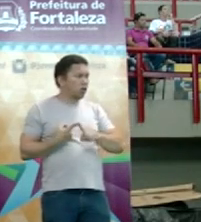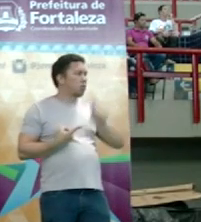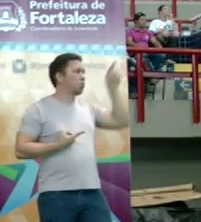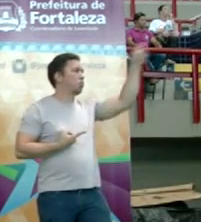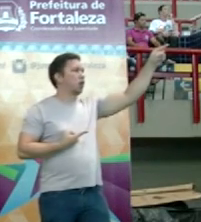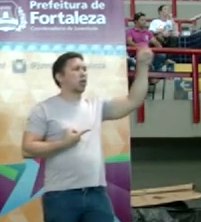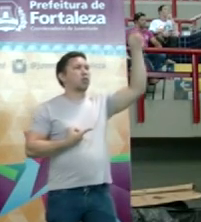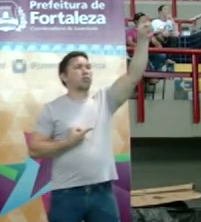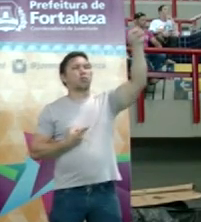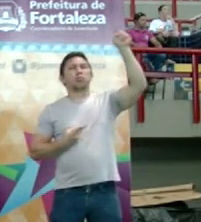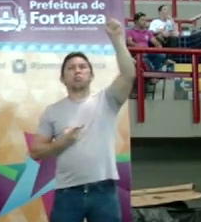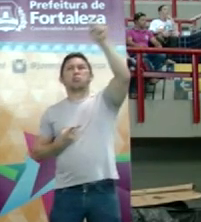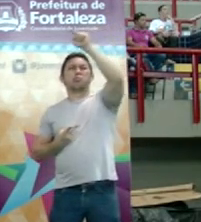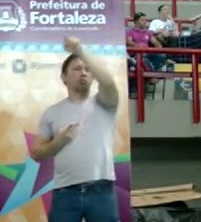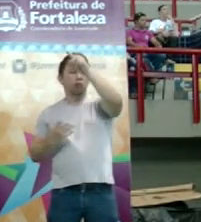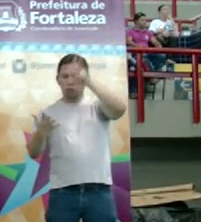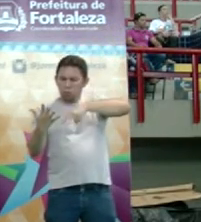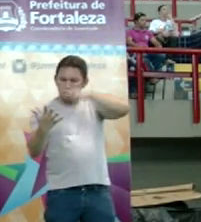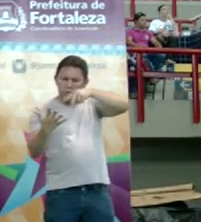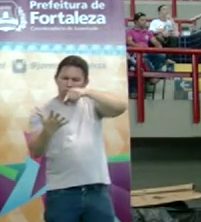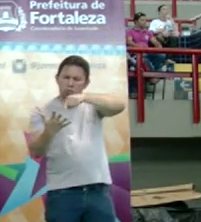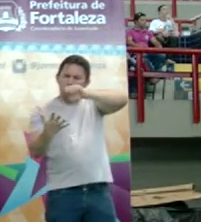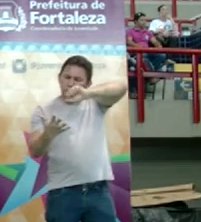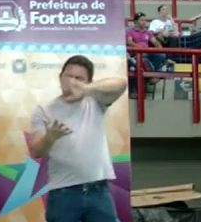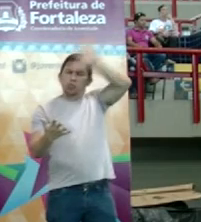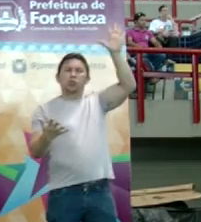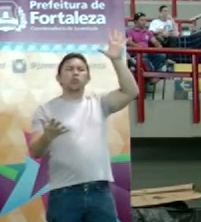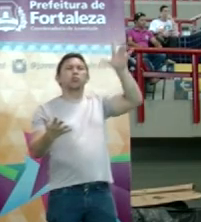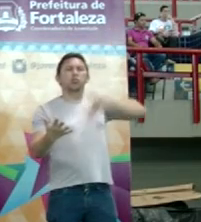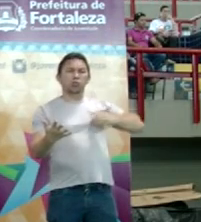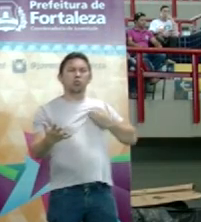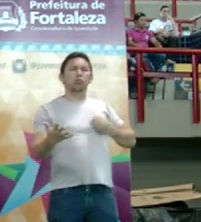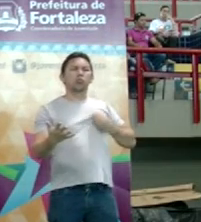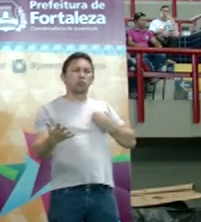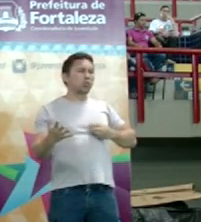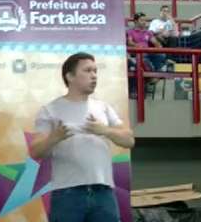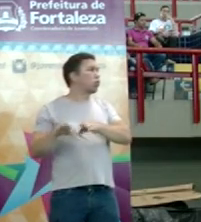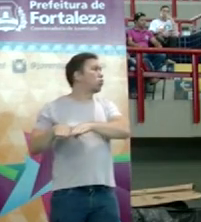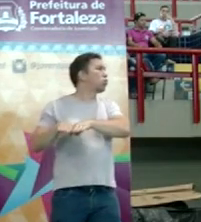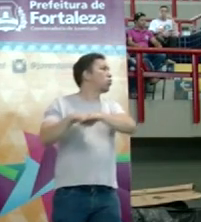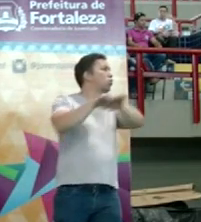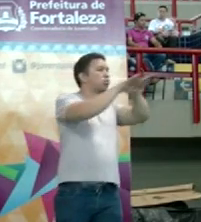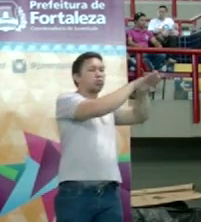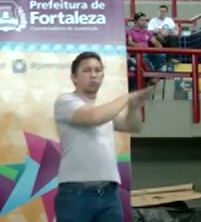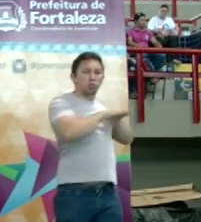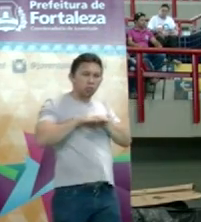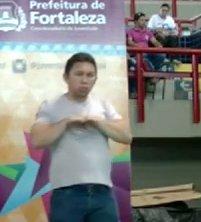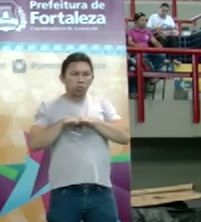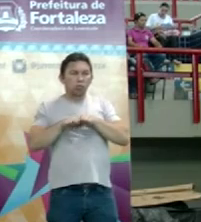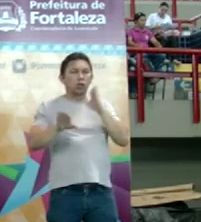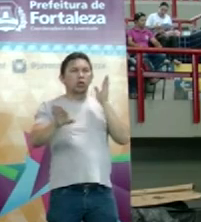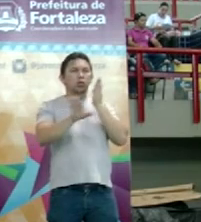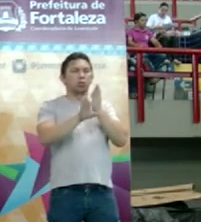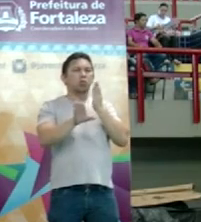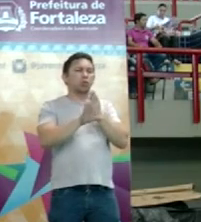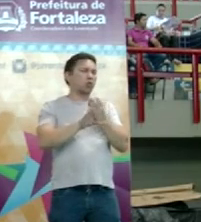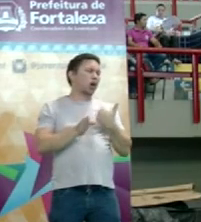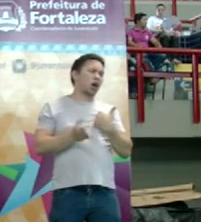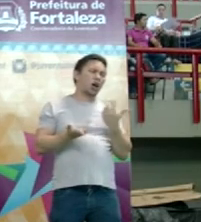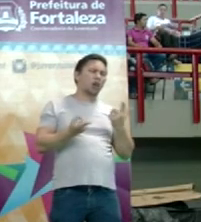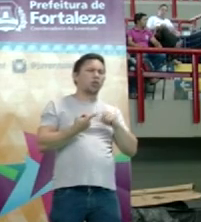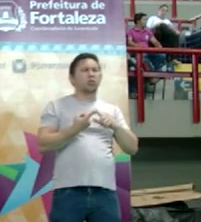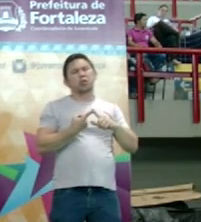seja empresário, o que for, ele deverá ter a mesma compreensão que o porteiro. Por quê? Por conta da linguagem,